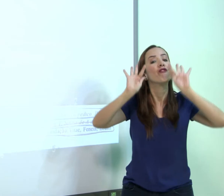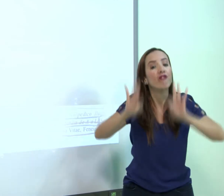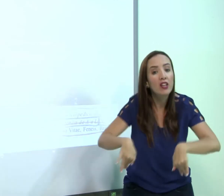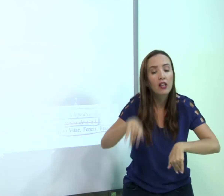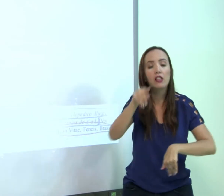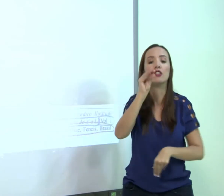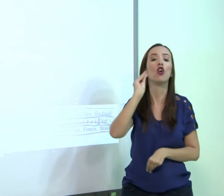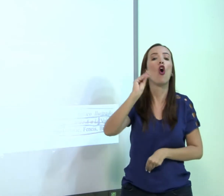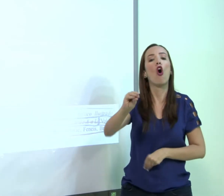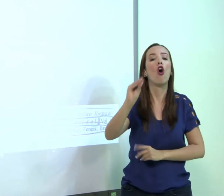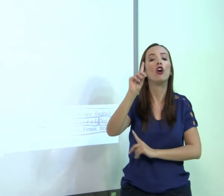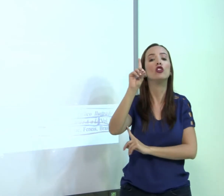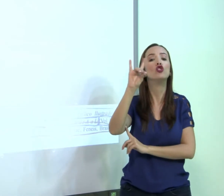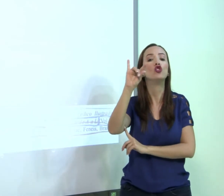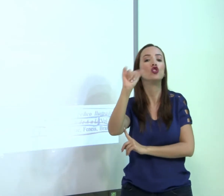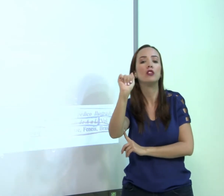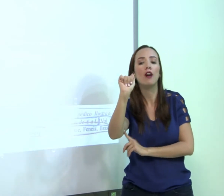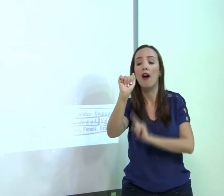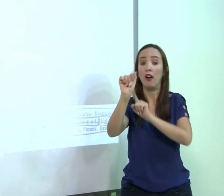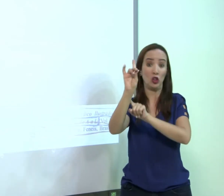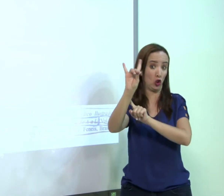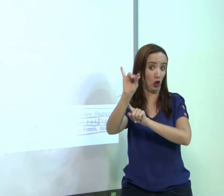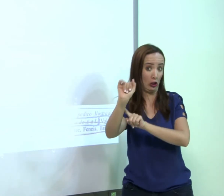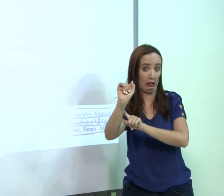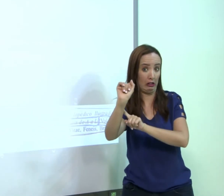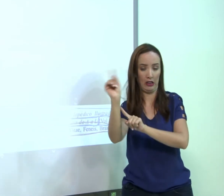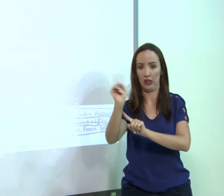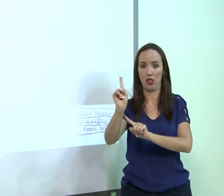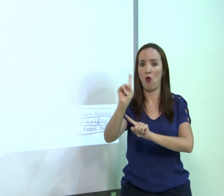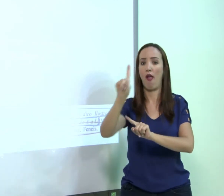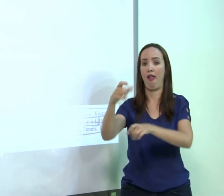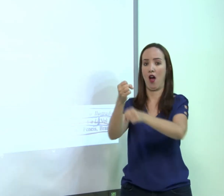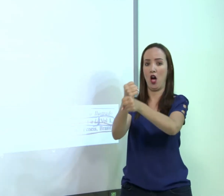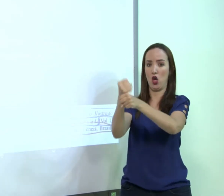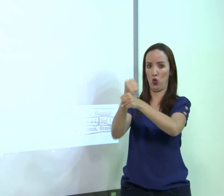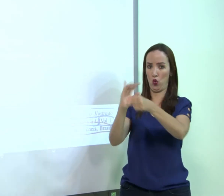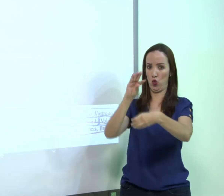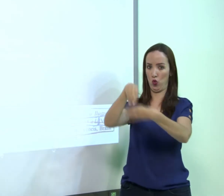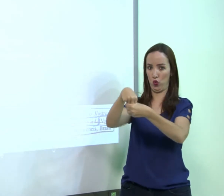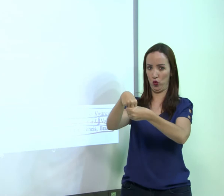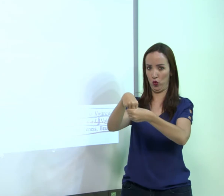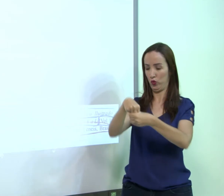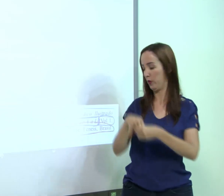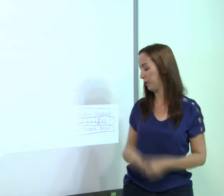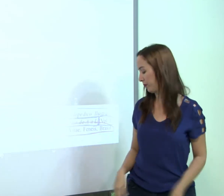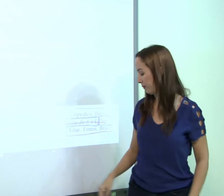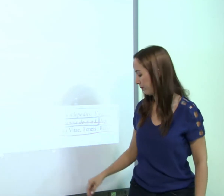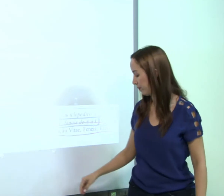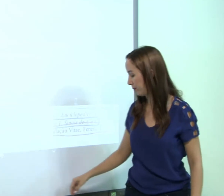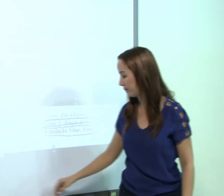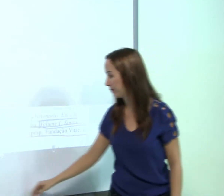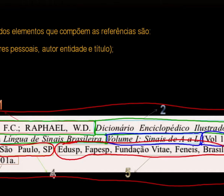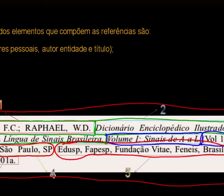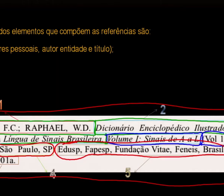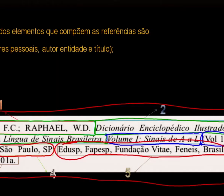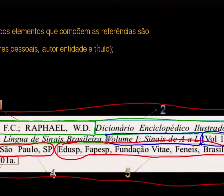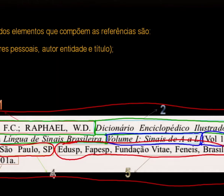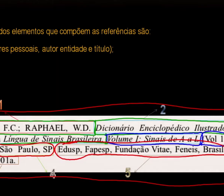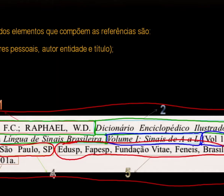que publicou o livro? E logo ao final, coloca-se o ano. Não coloca-se o dia, coloca-se o